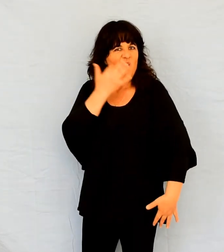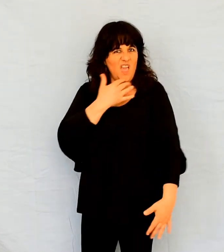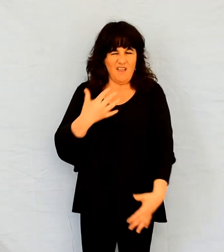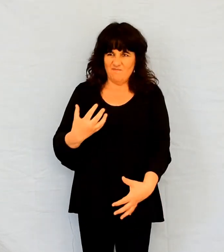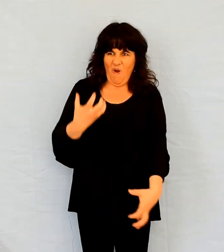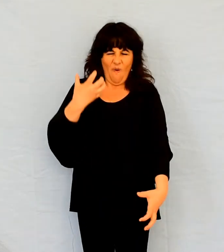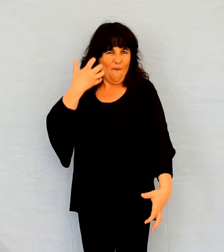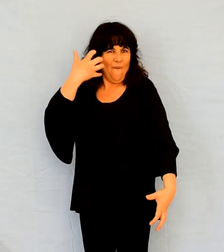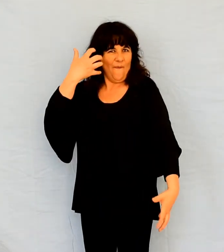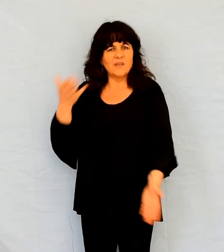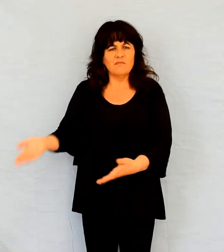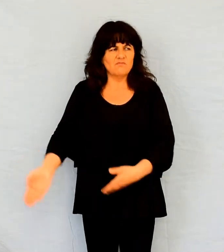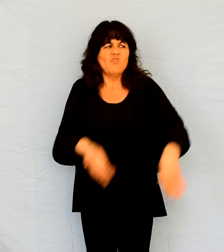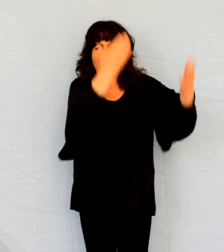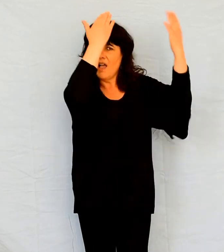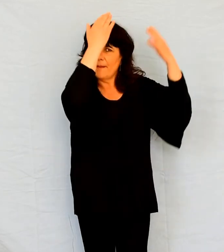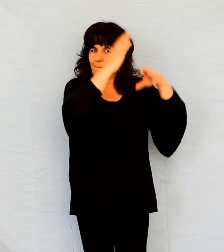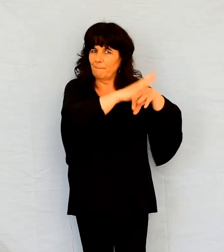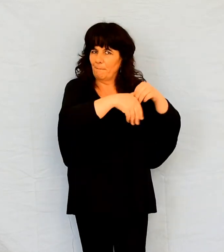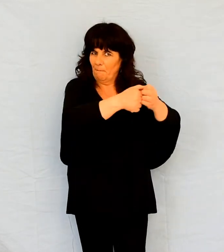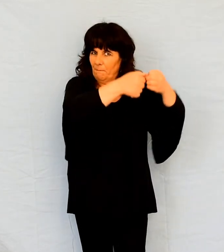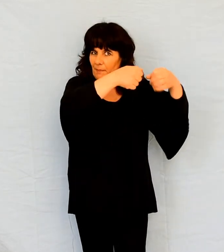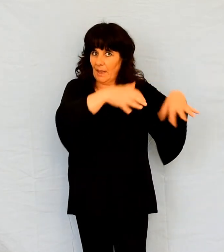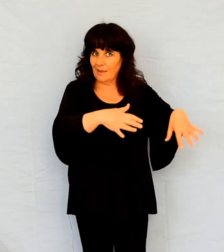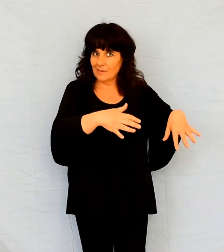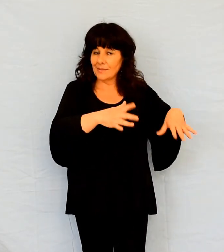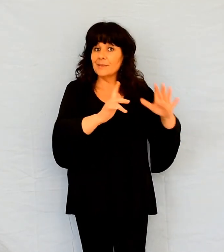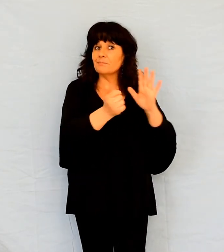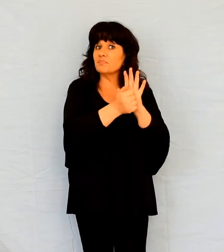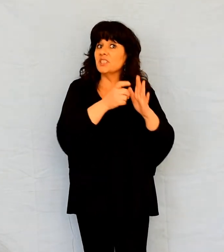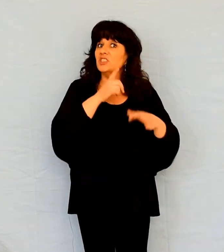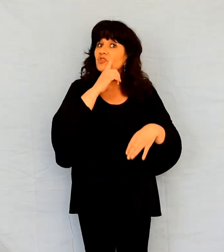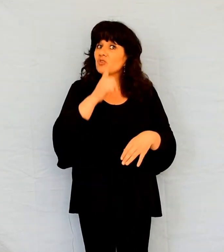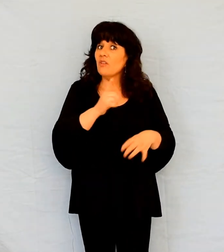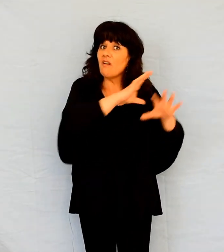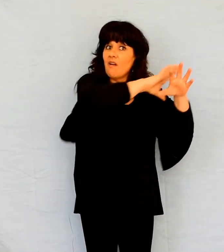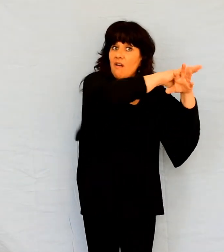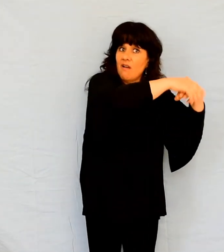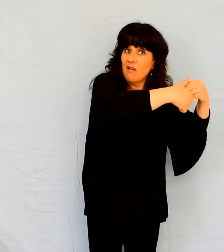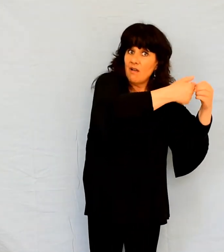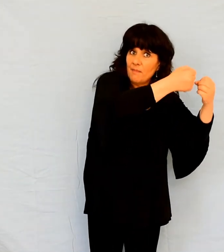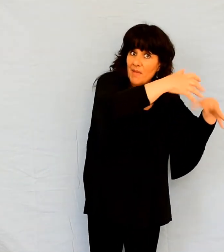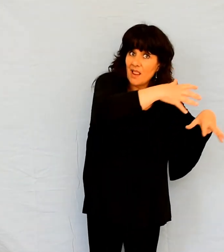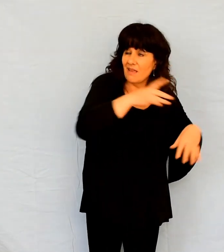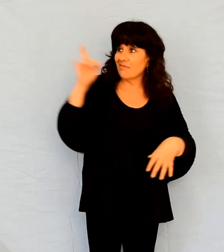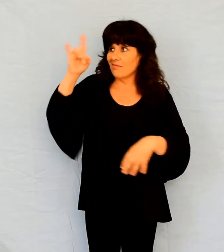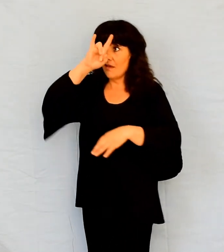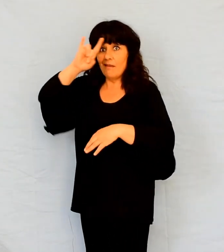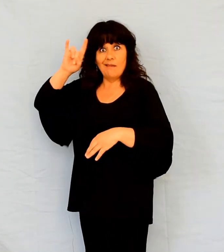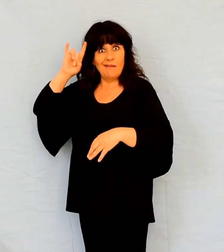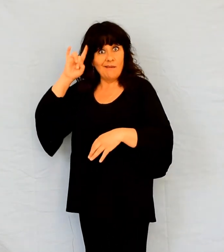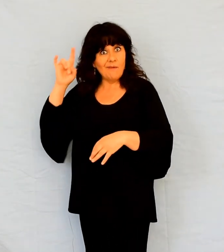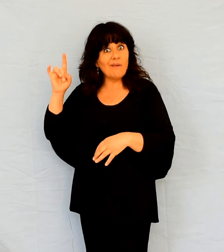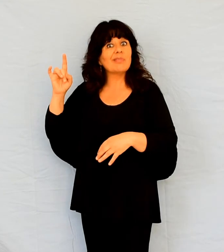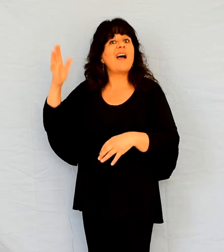Ce jour-là, Hérode et Pilate devinrent des amis, alors